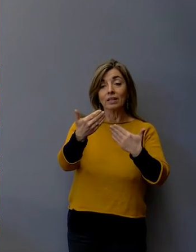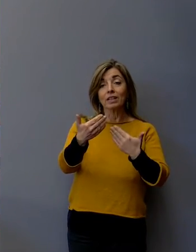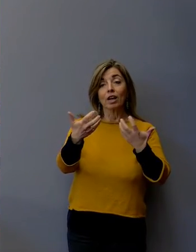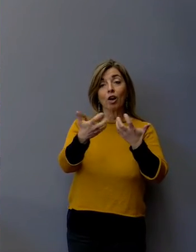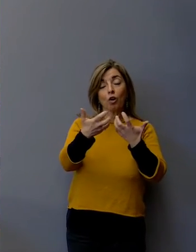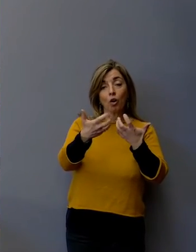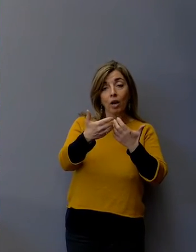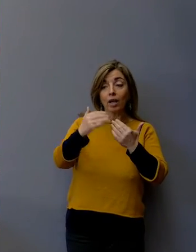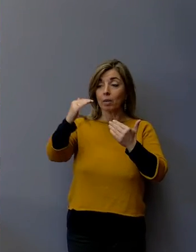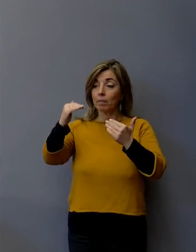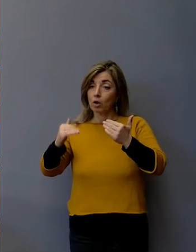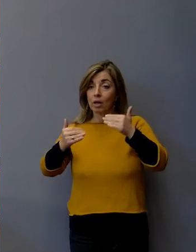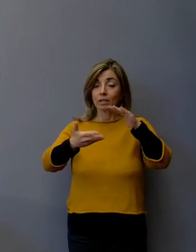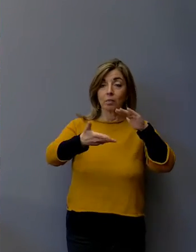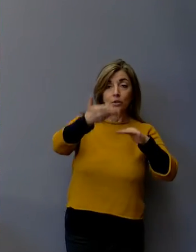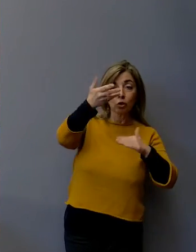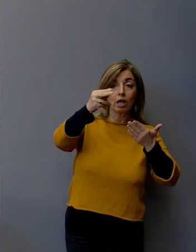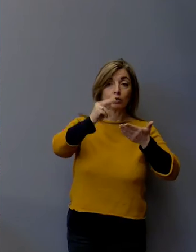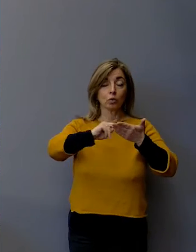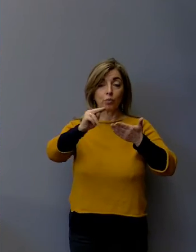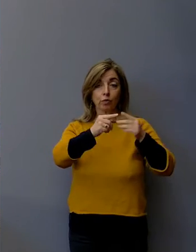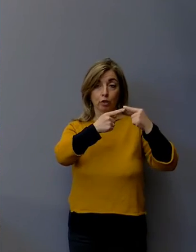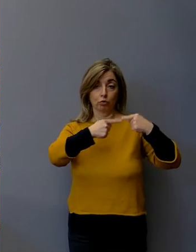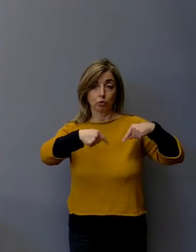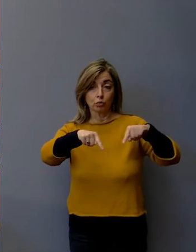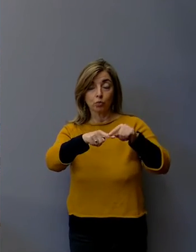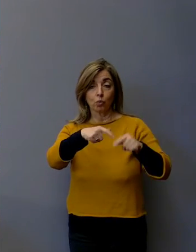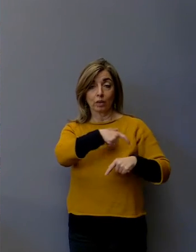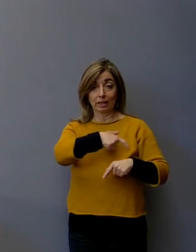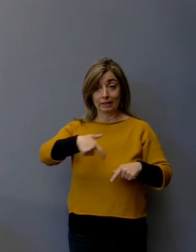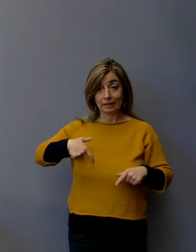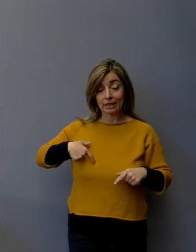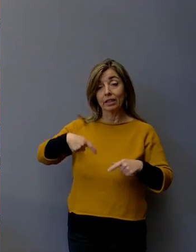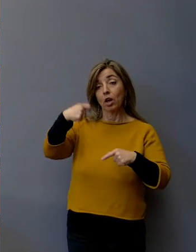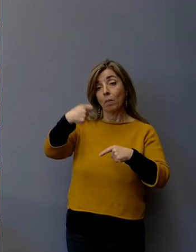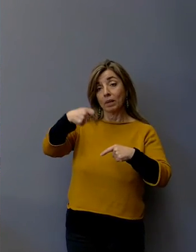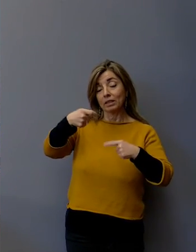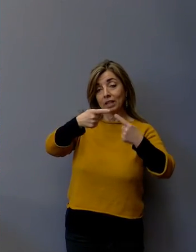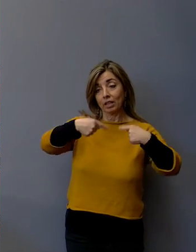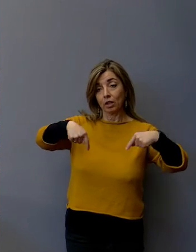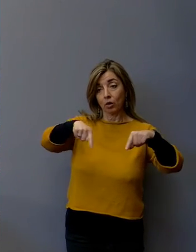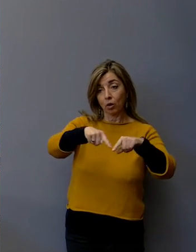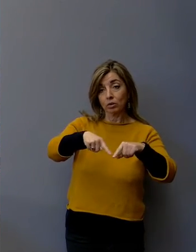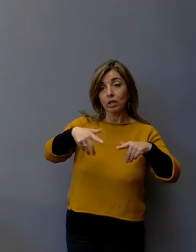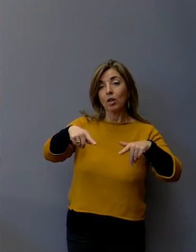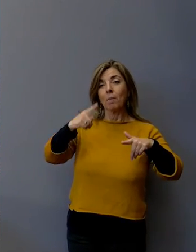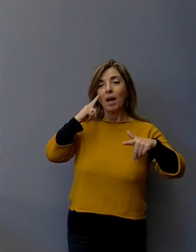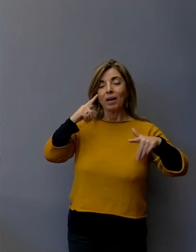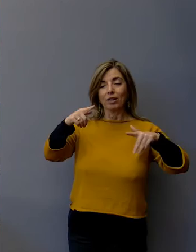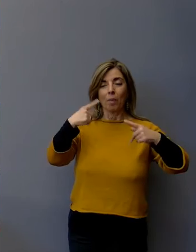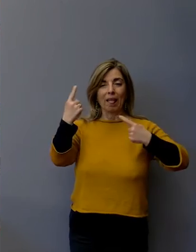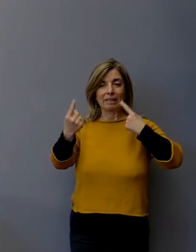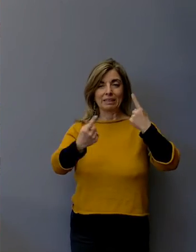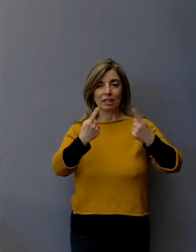maggioranza gli uffici la giunta il sindaco anche presidente del consiglio per il clima di lavoro di questo mese un clima